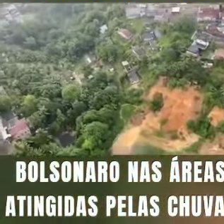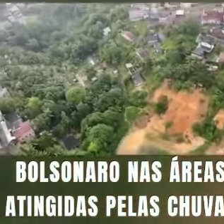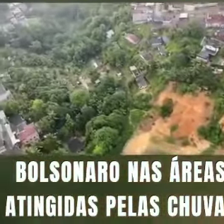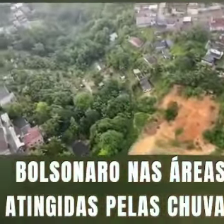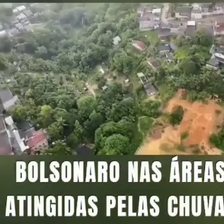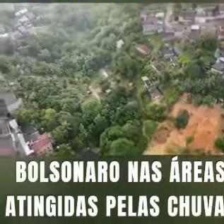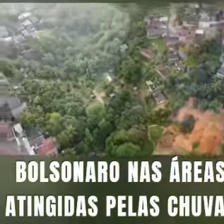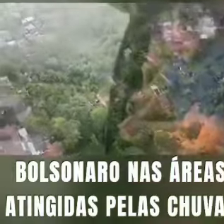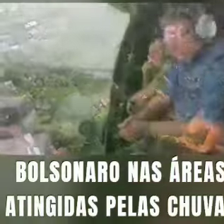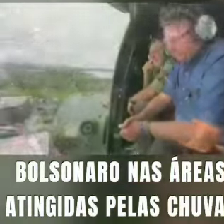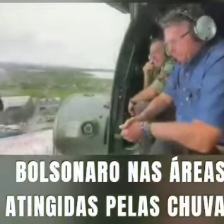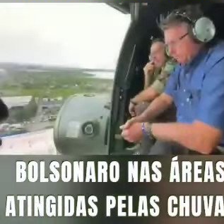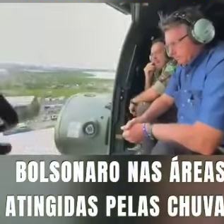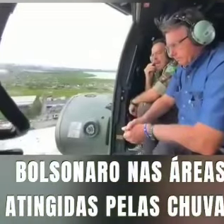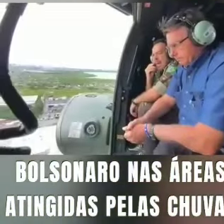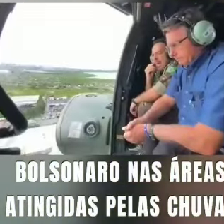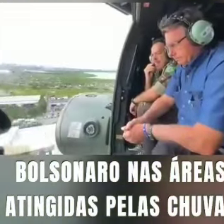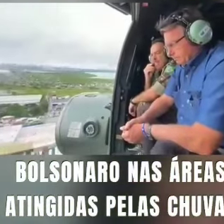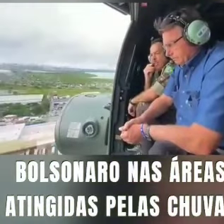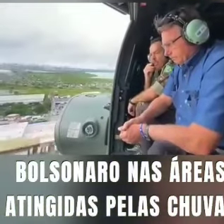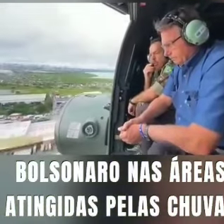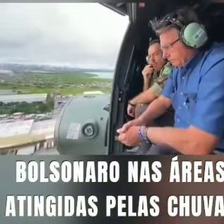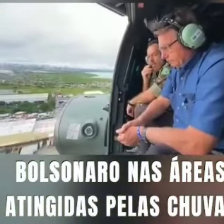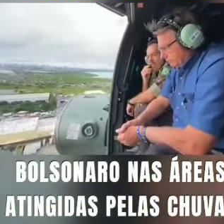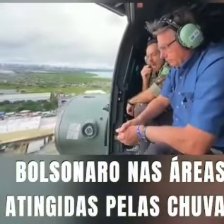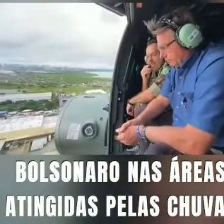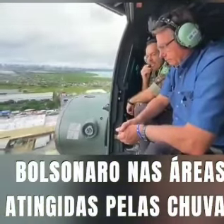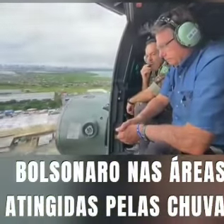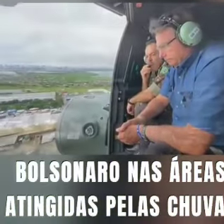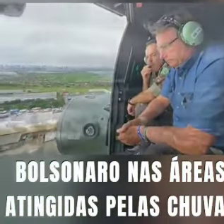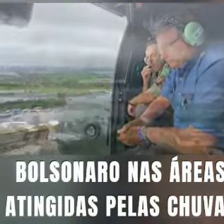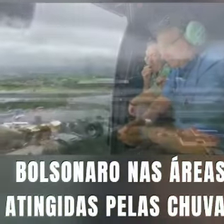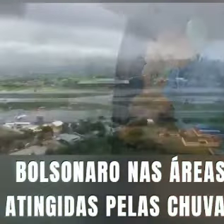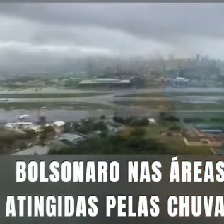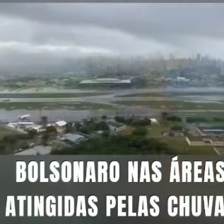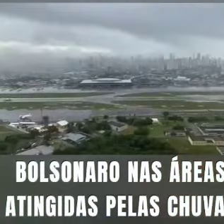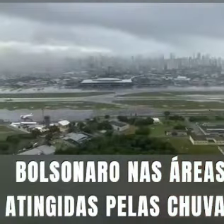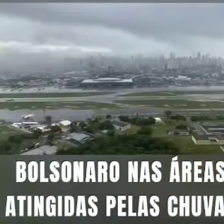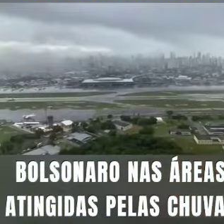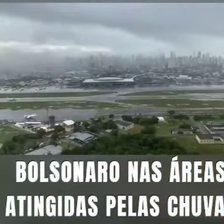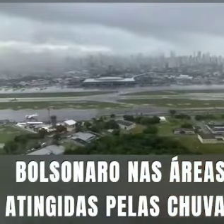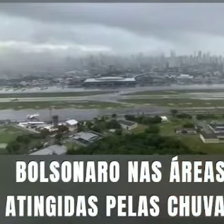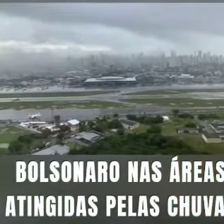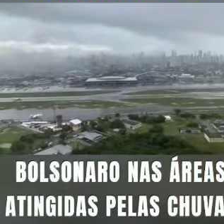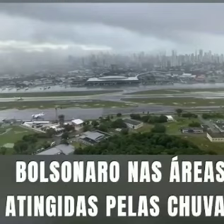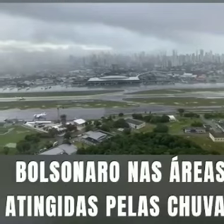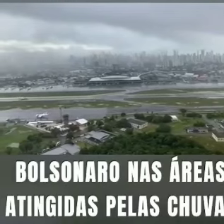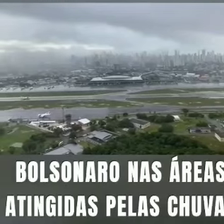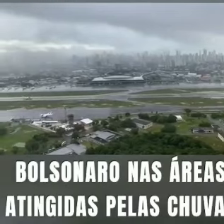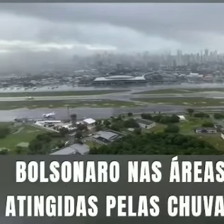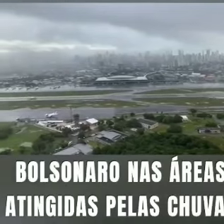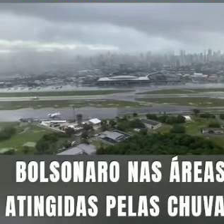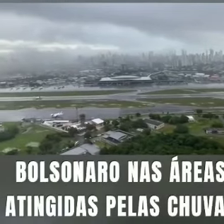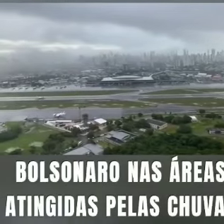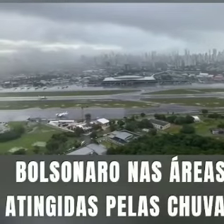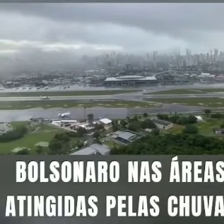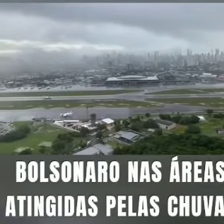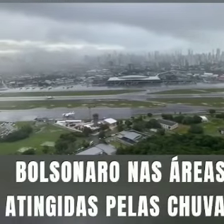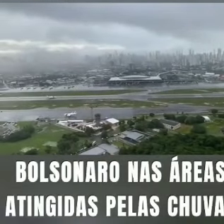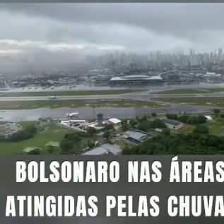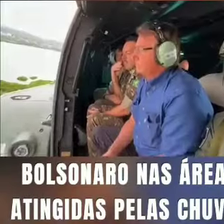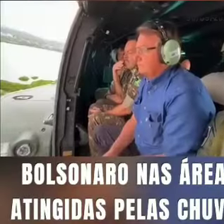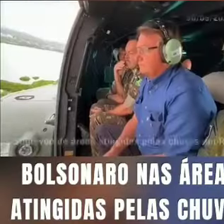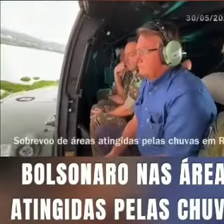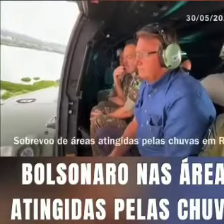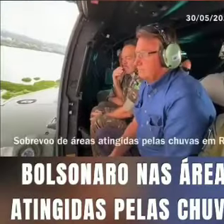vocês pesquisar aí que vocês vão ver. Isso eu estou falando com aquele pessoalzinho da lacração, aquele pessoalzinho que fala